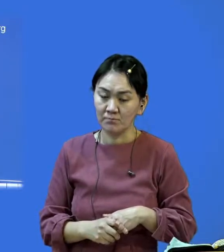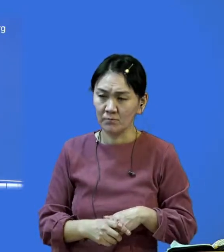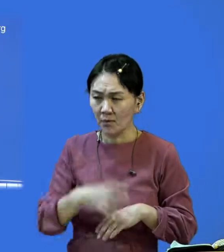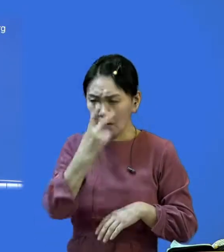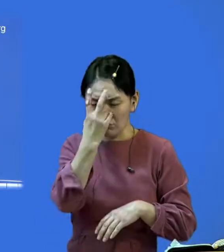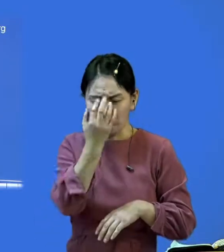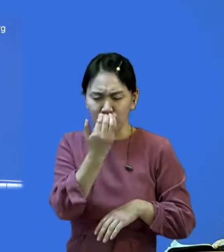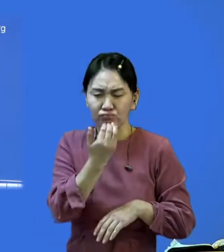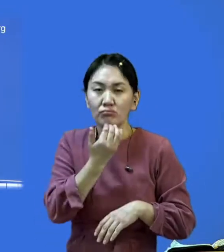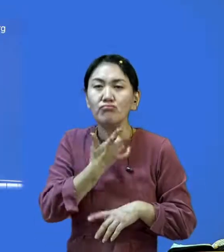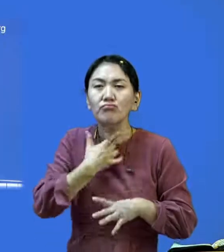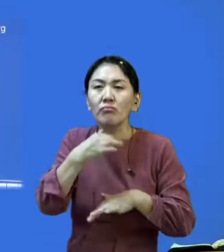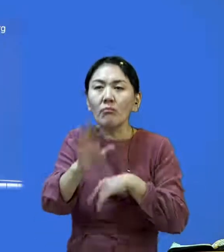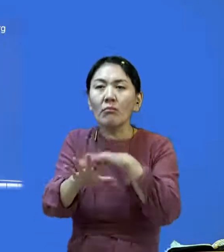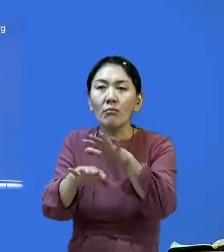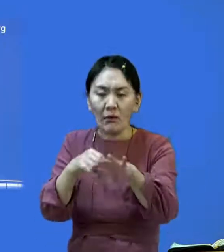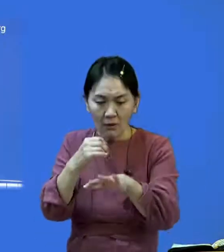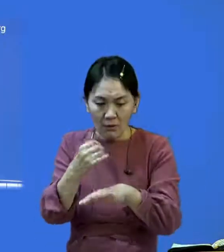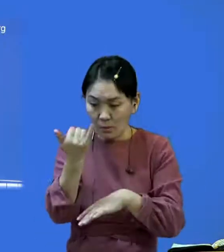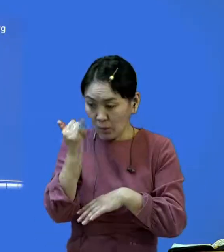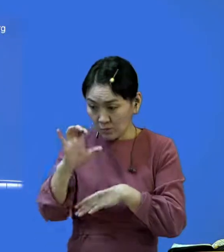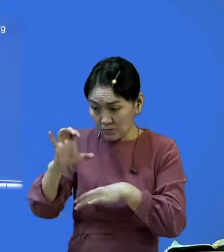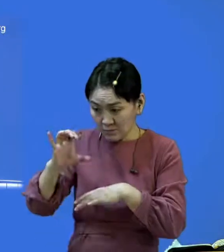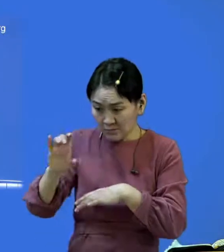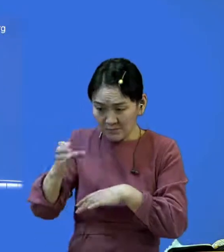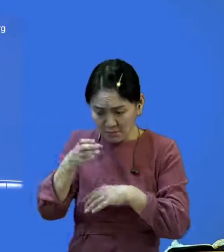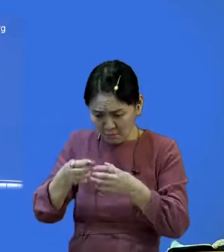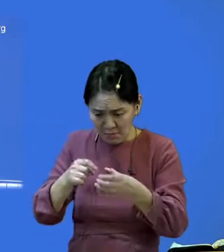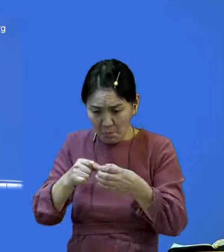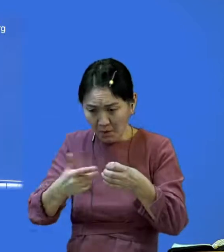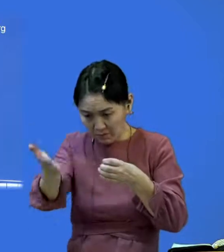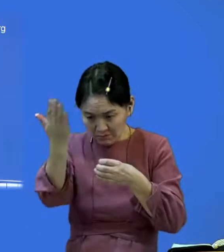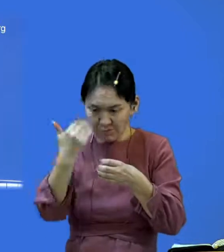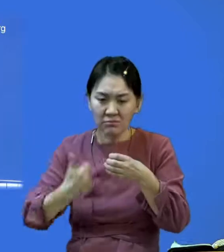хөрхи цангагч бүрээ ус руу ирэхтэн